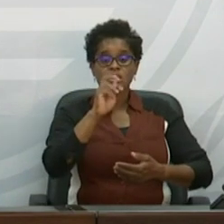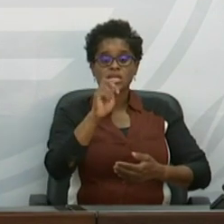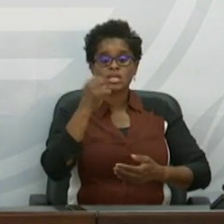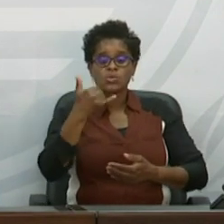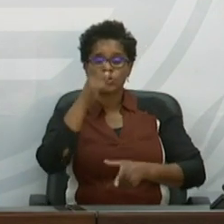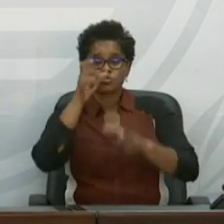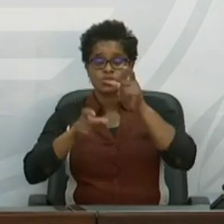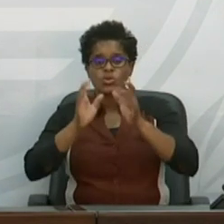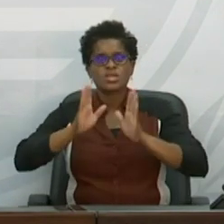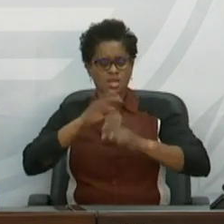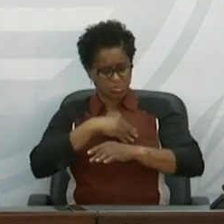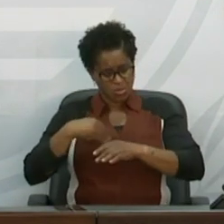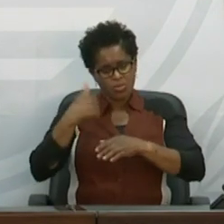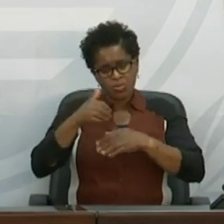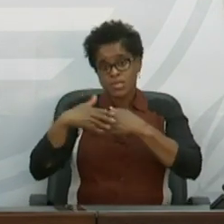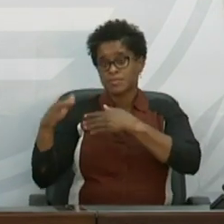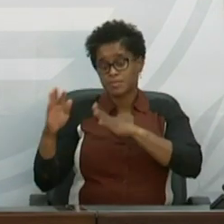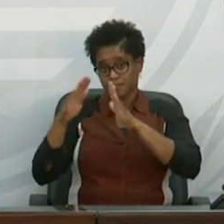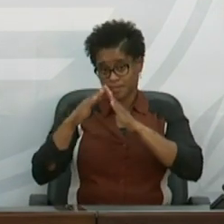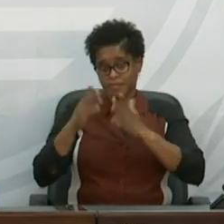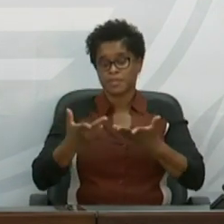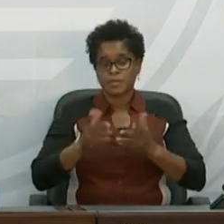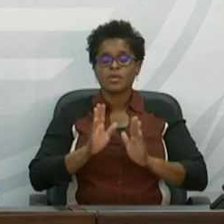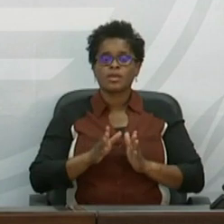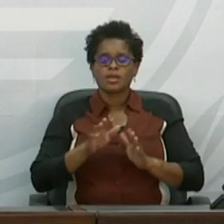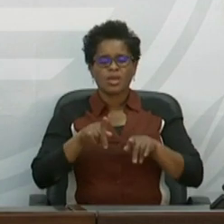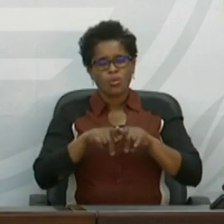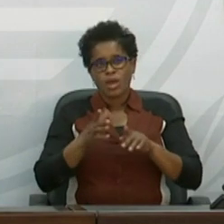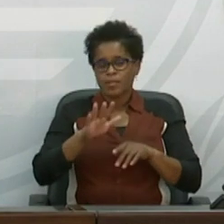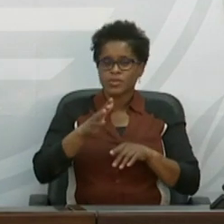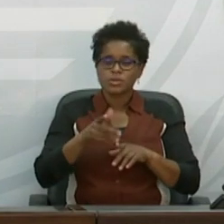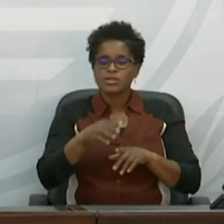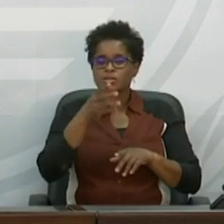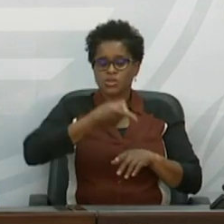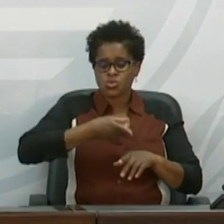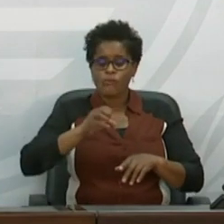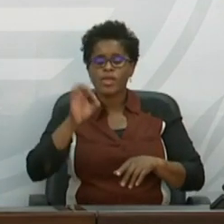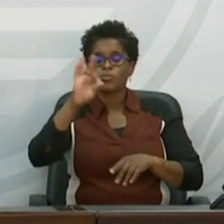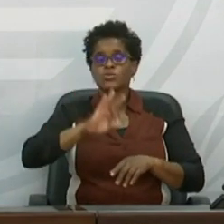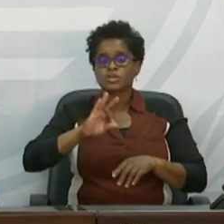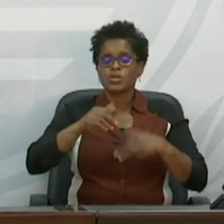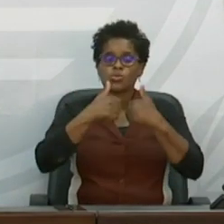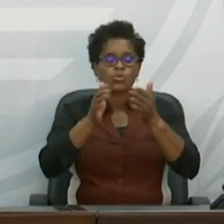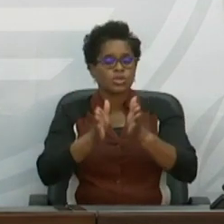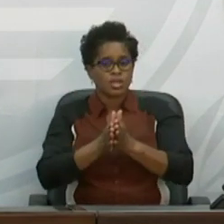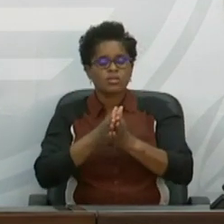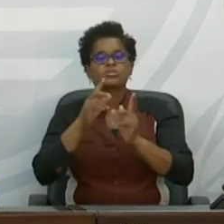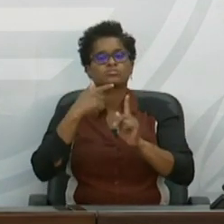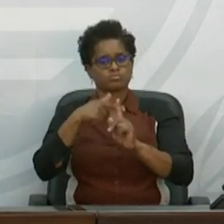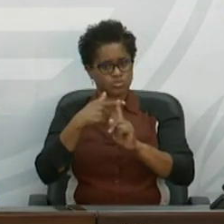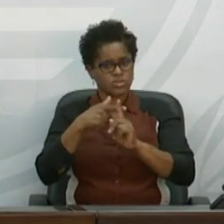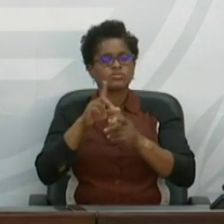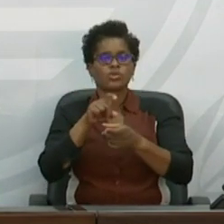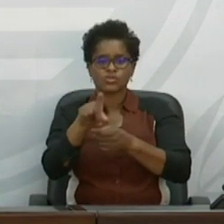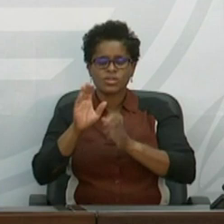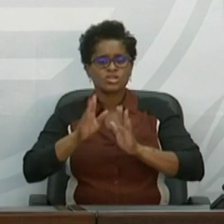25.432 pessoas que já tiveram alta, o que corresponde a cerca de 90% do total de casos de Covid-19